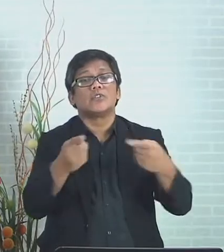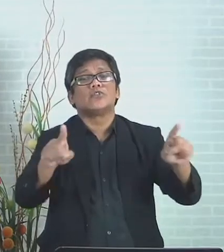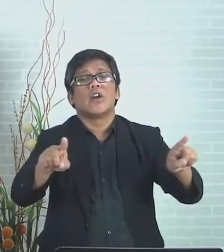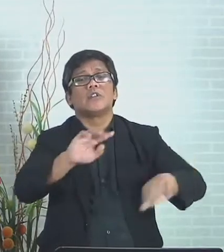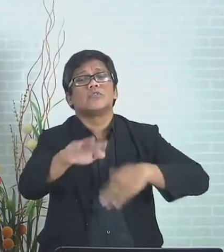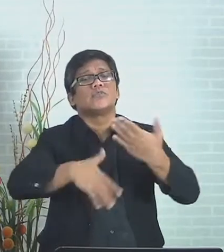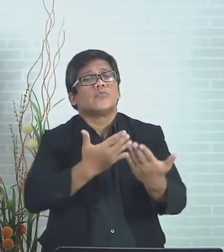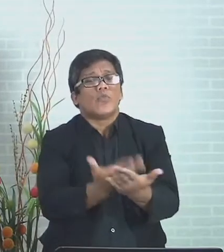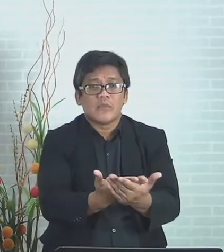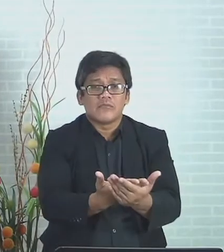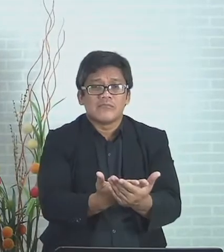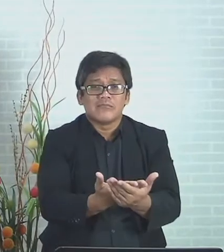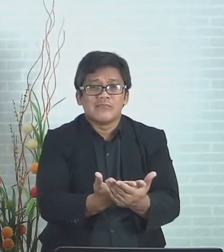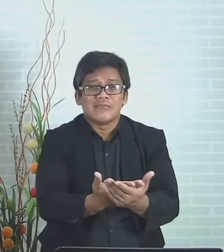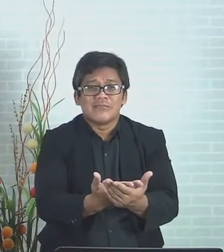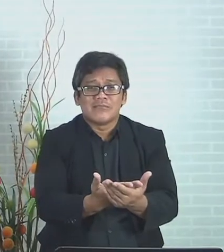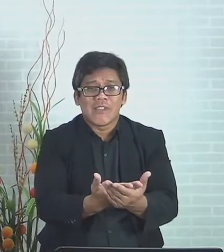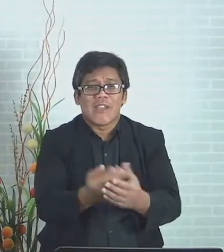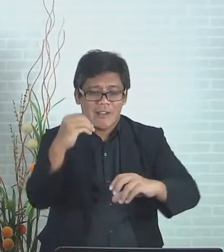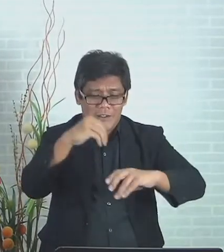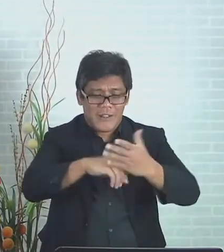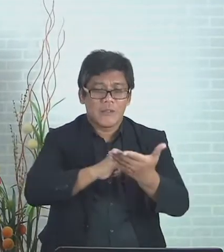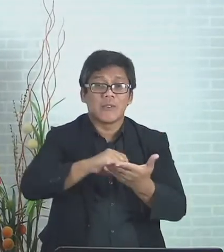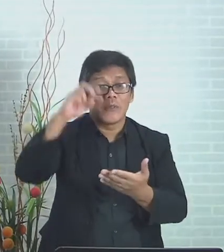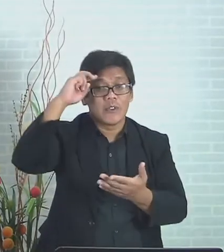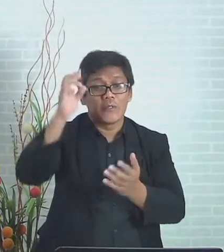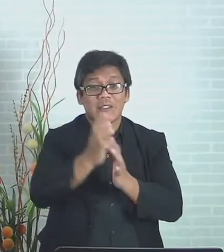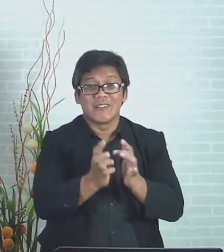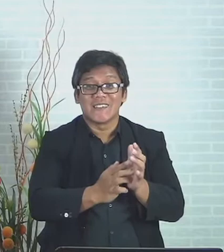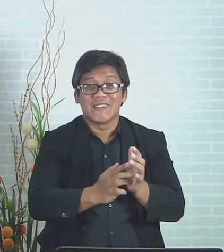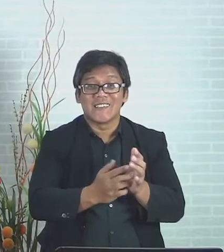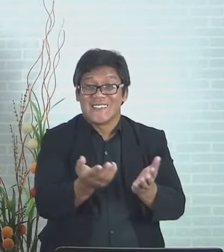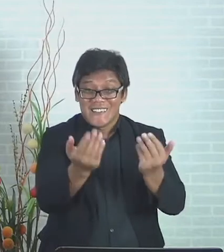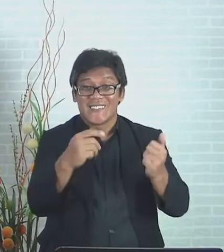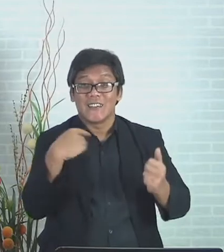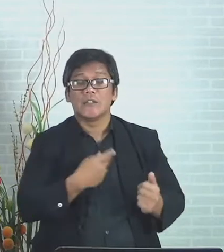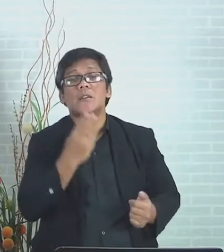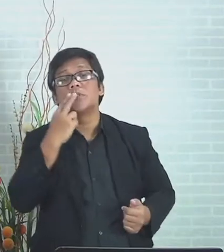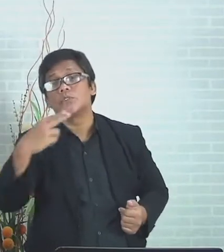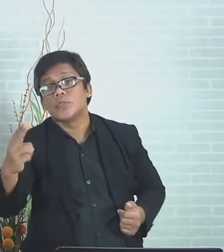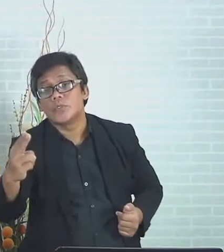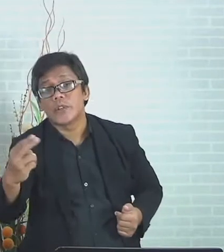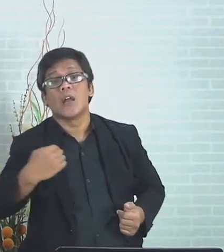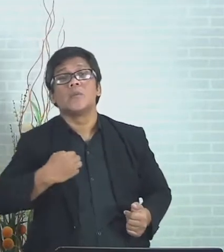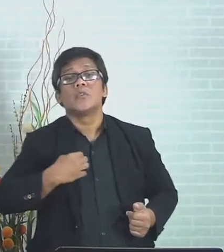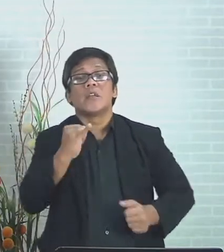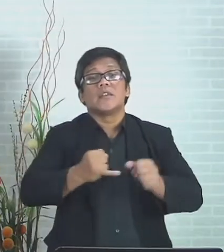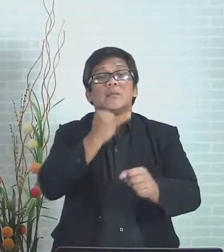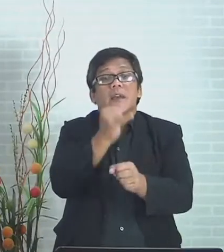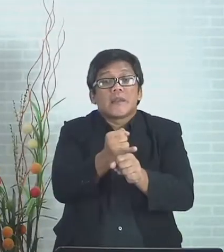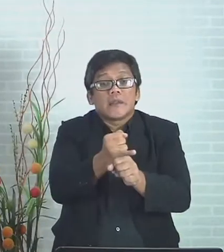segala-galanya Demi nama Tuhan Yesus Hai jadi kita rusukku kita punya iman di dalam Tuhan Yesus